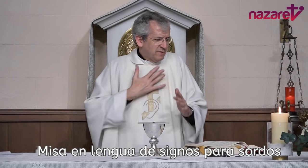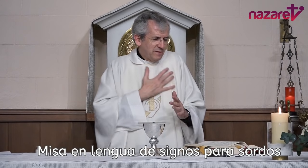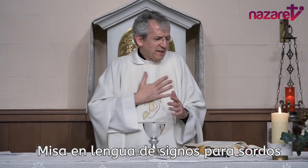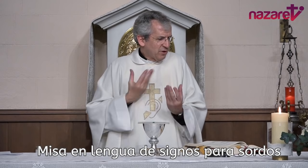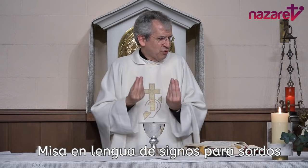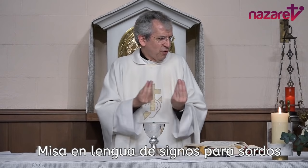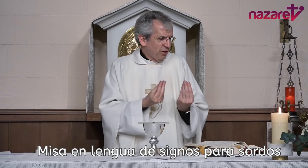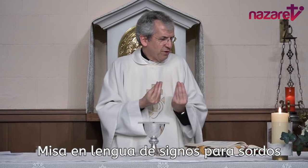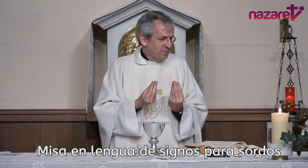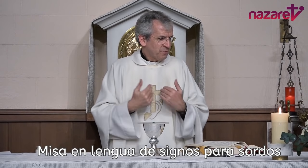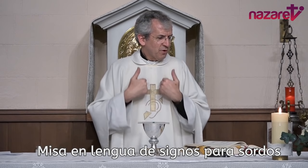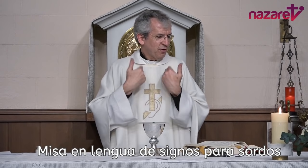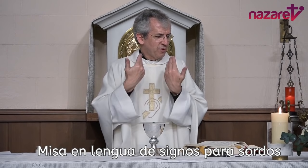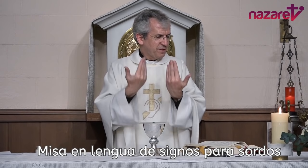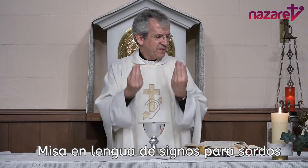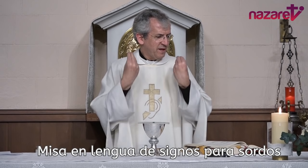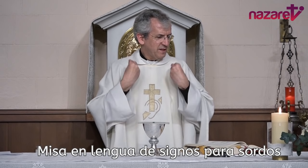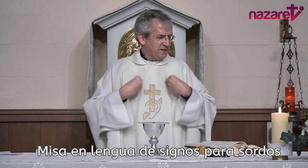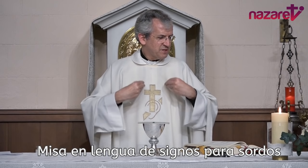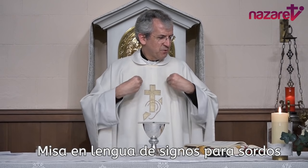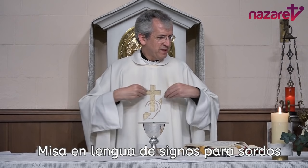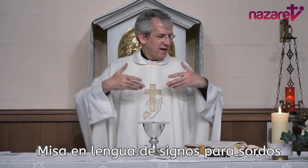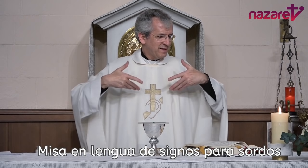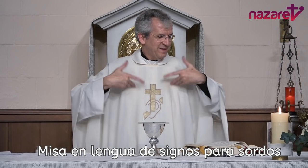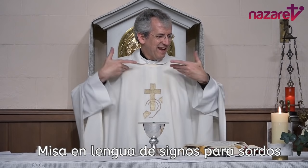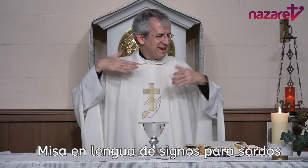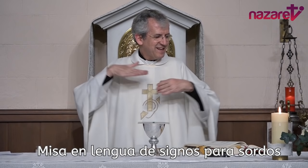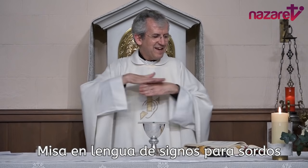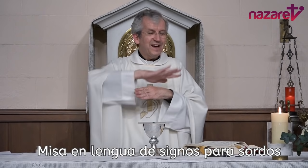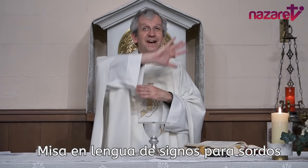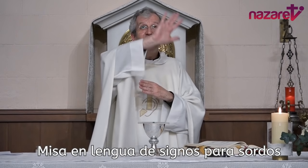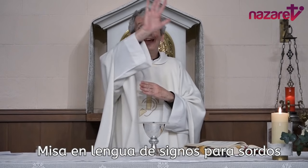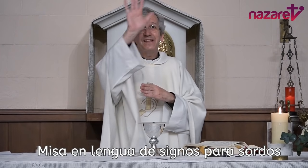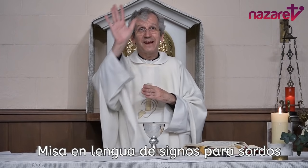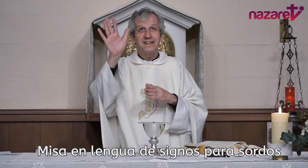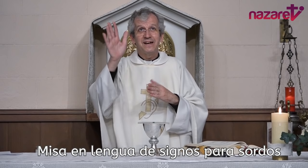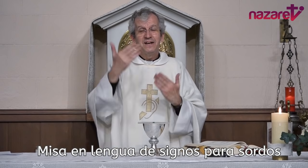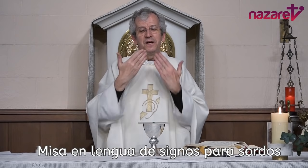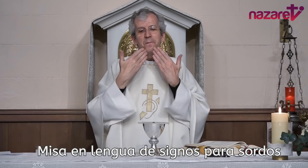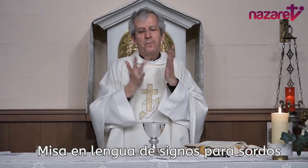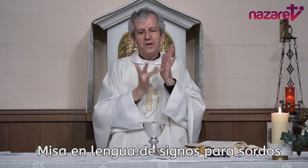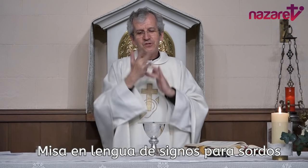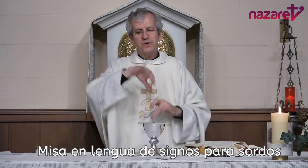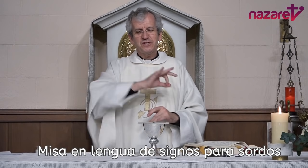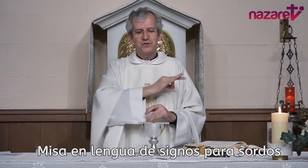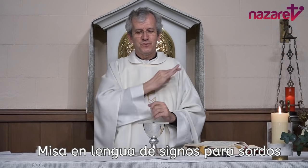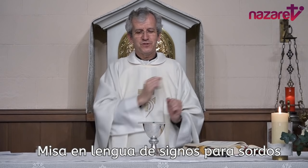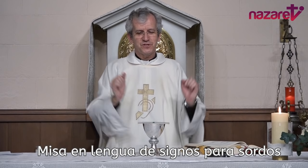motivo de tanto gozo, concédele disfrutar de la alegría eterna. Por Jesucristo nuestro